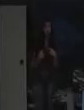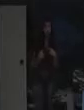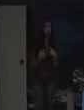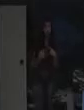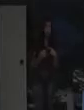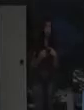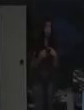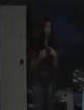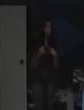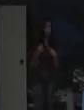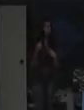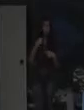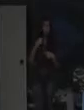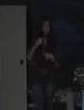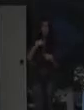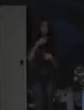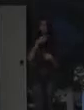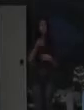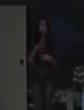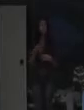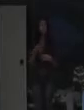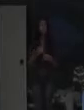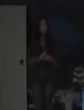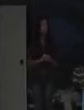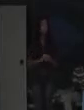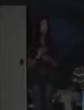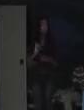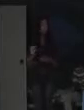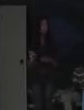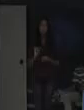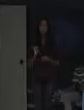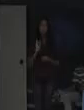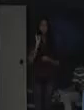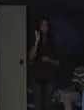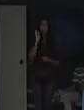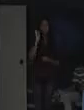eu quero só ressaltar a importância,